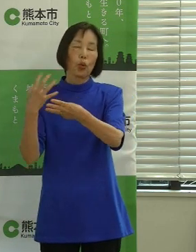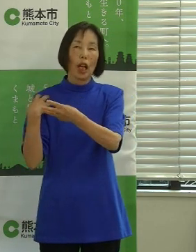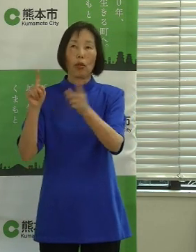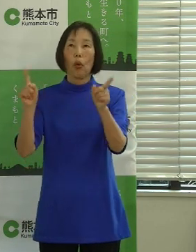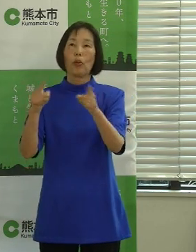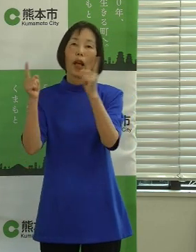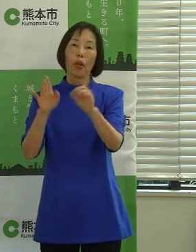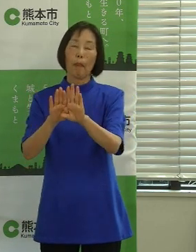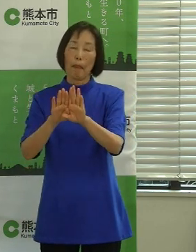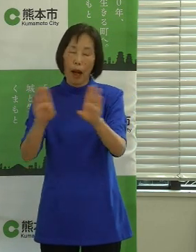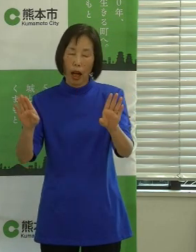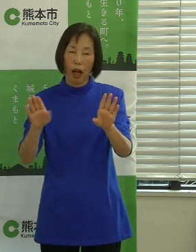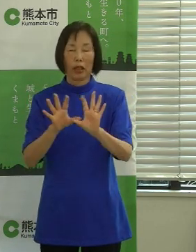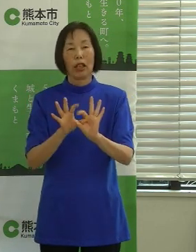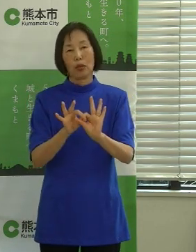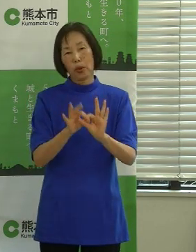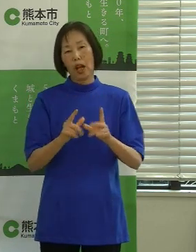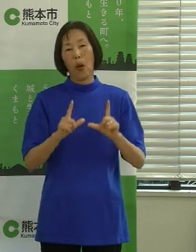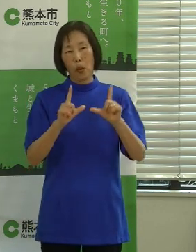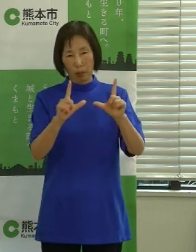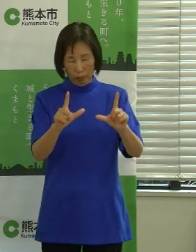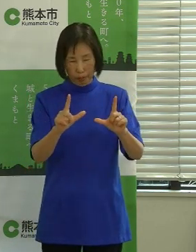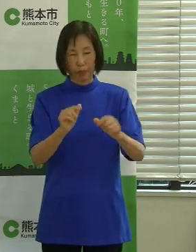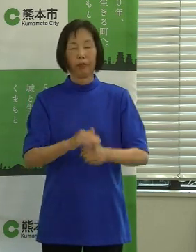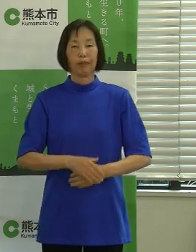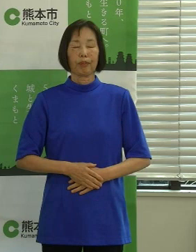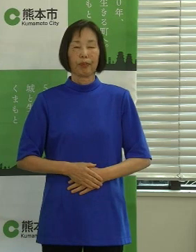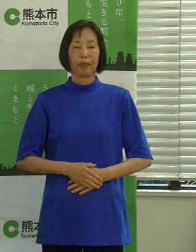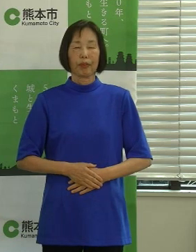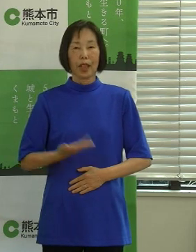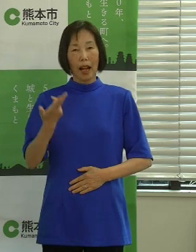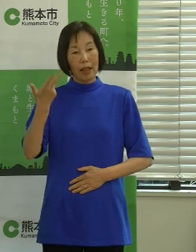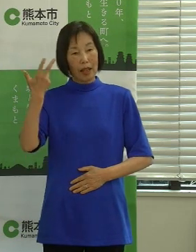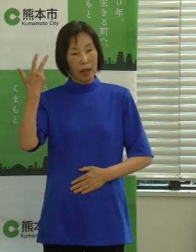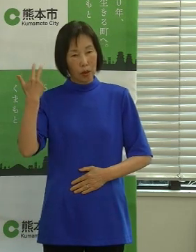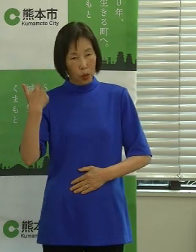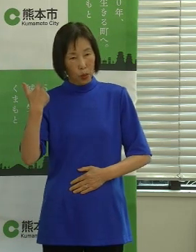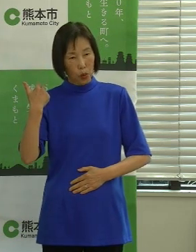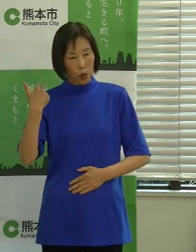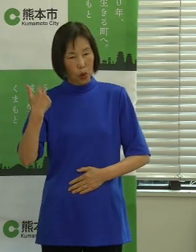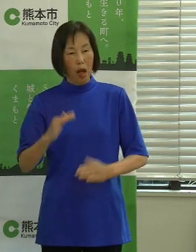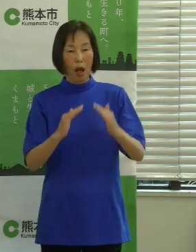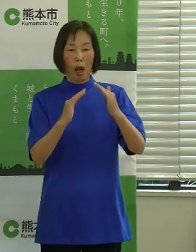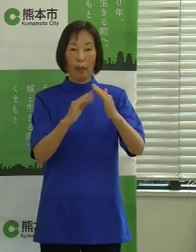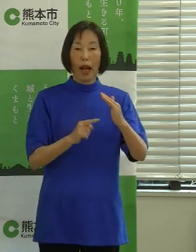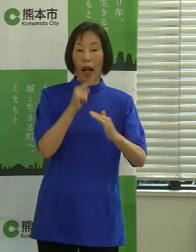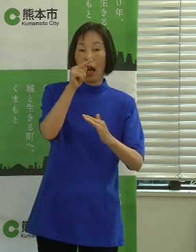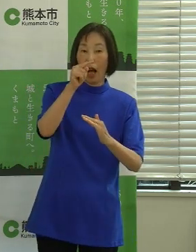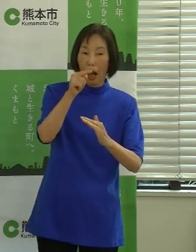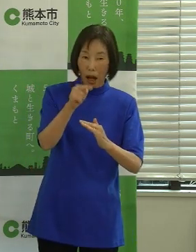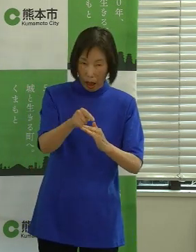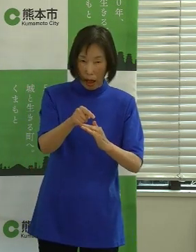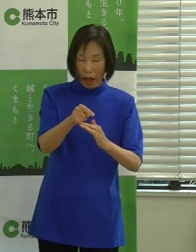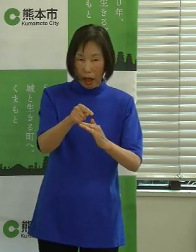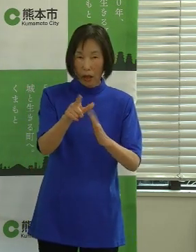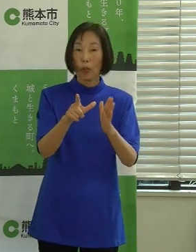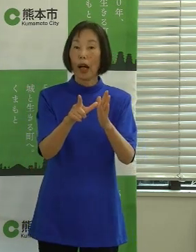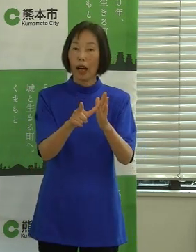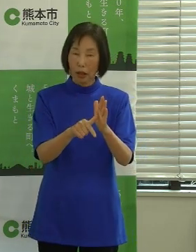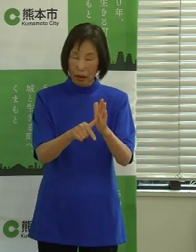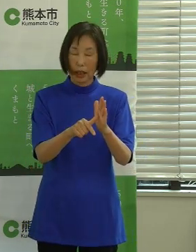等につきましてご報告をいたします。先週屋外施設に限定をいたしま